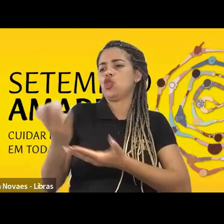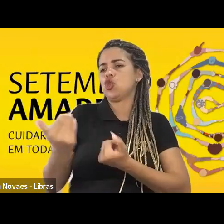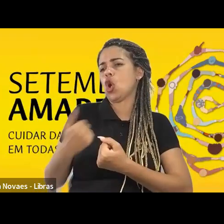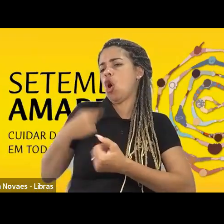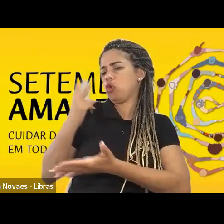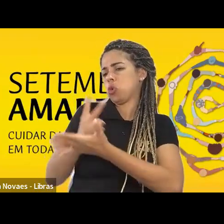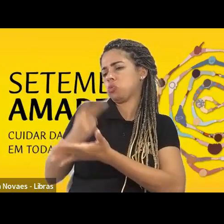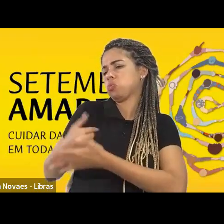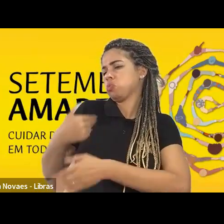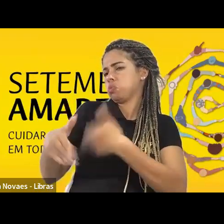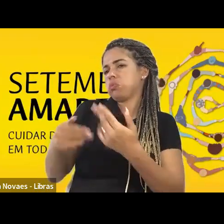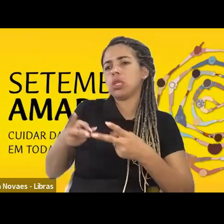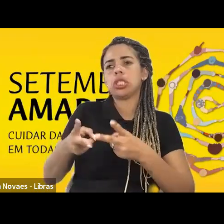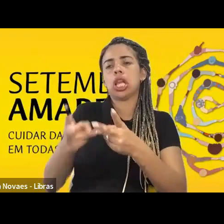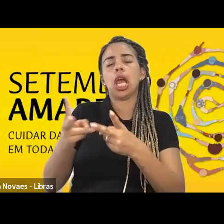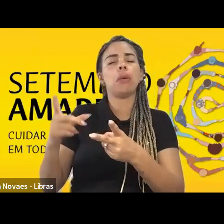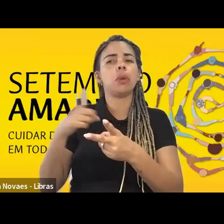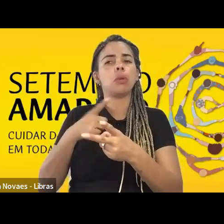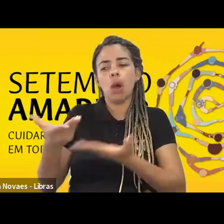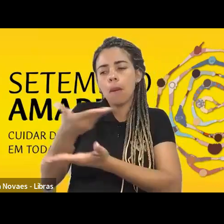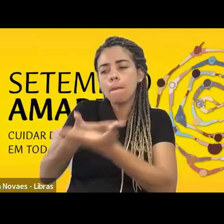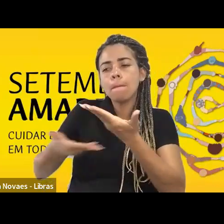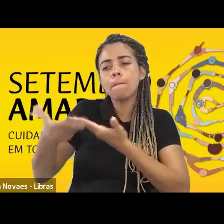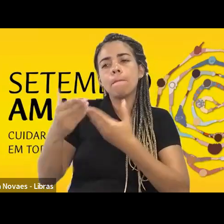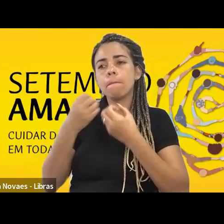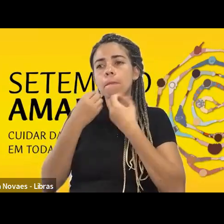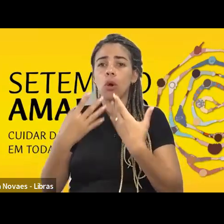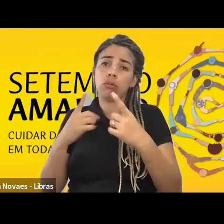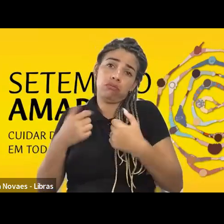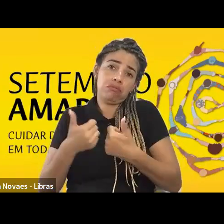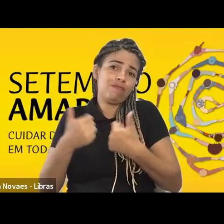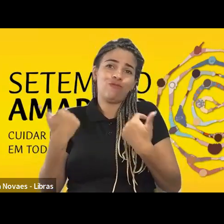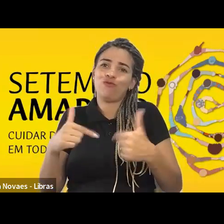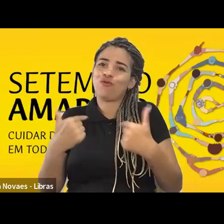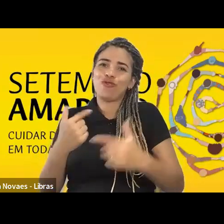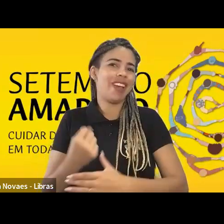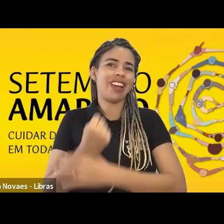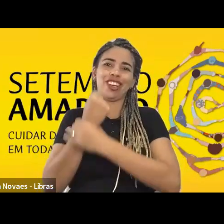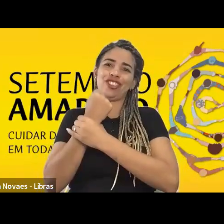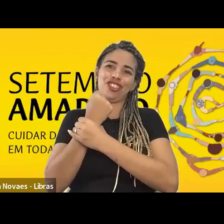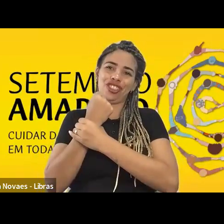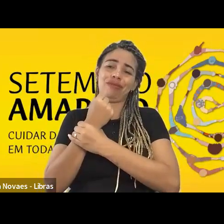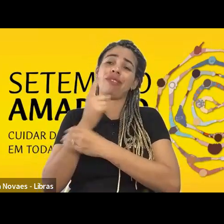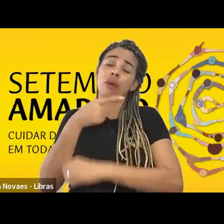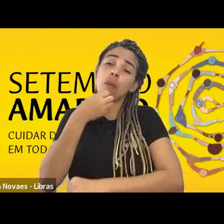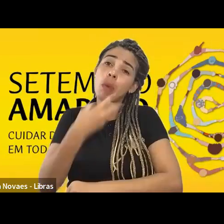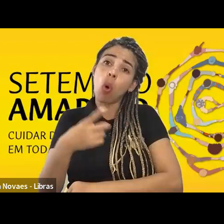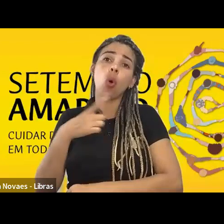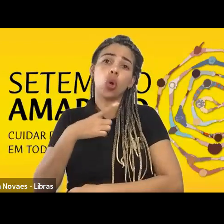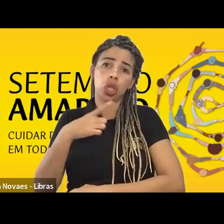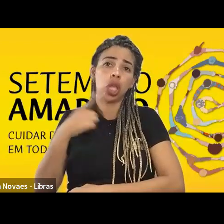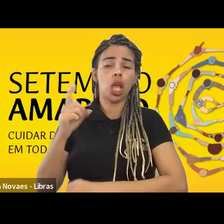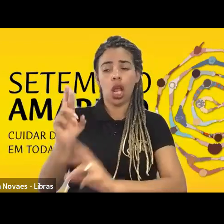o faça, né, entre seus pares, o que seria o ideal, né, de que o adolescente tivesse muito mais do que uma